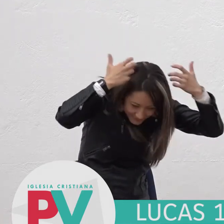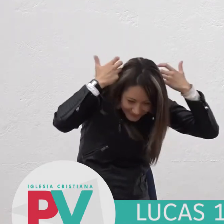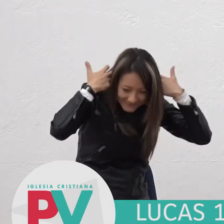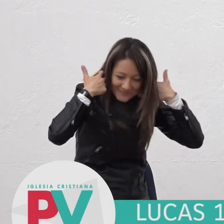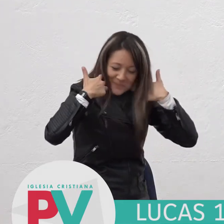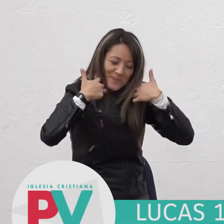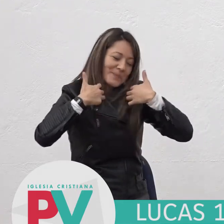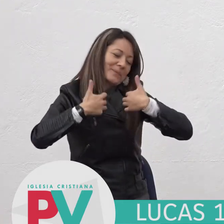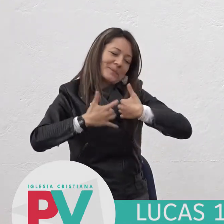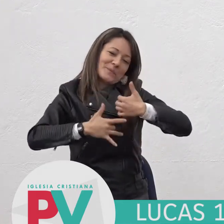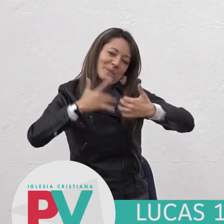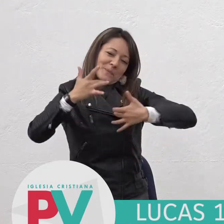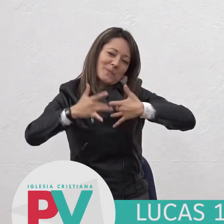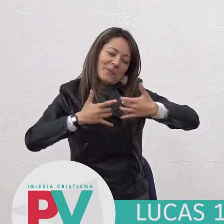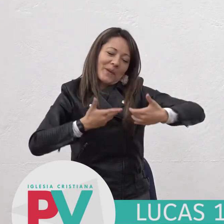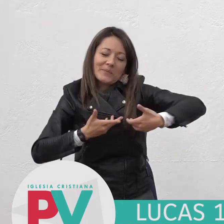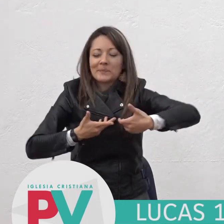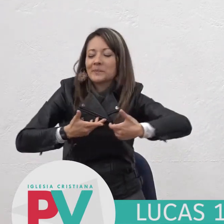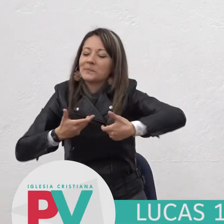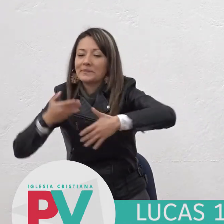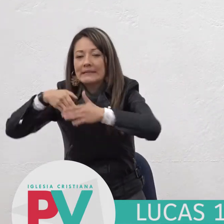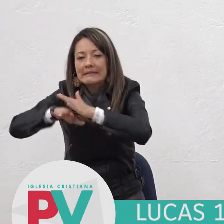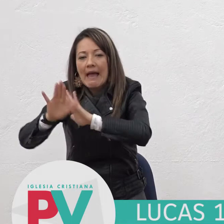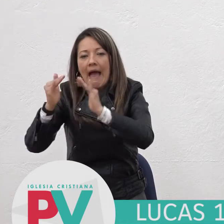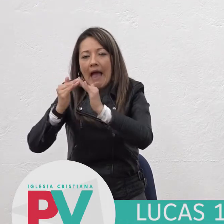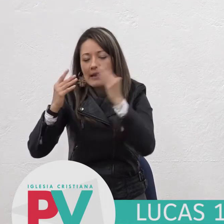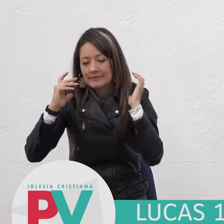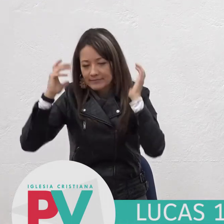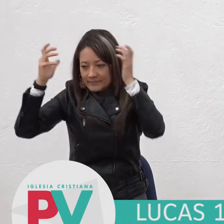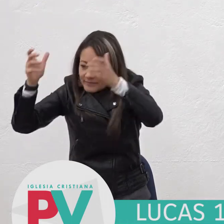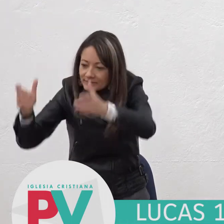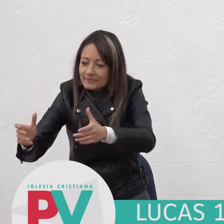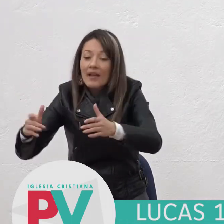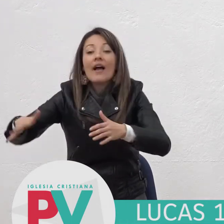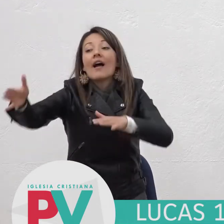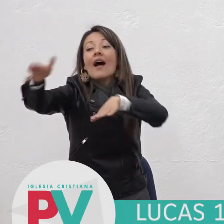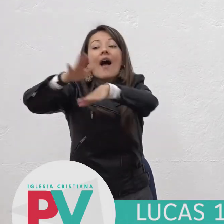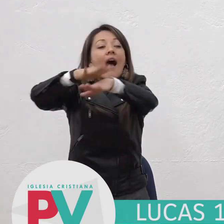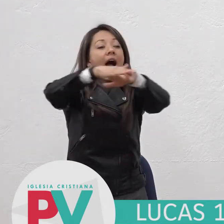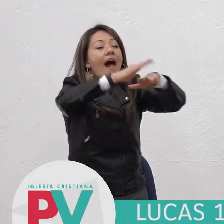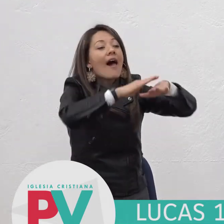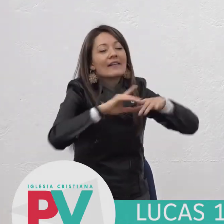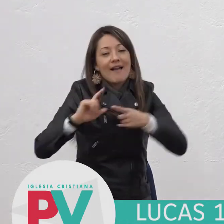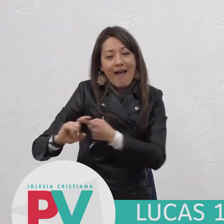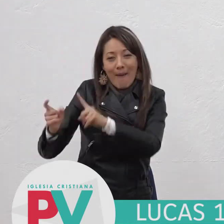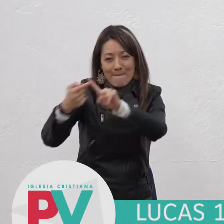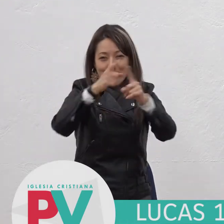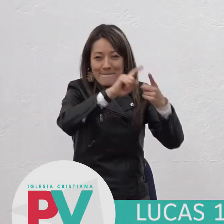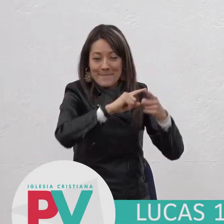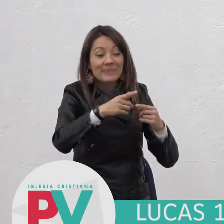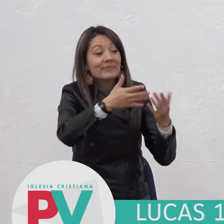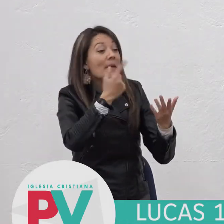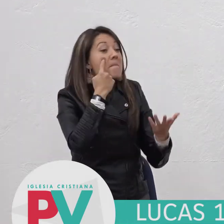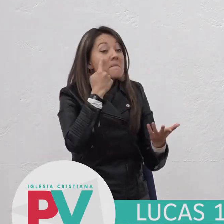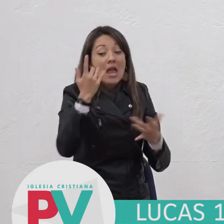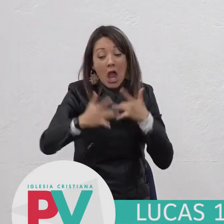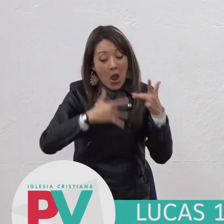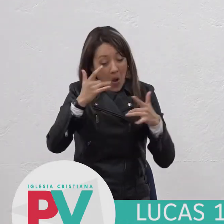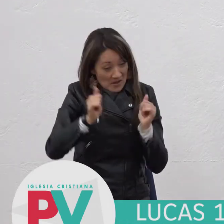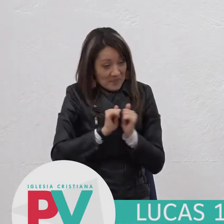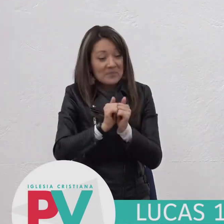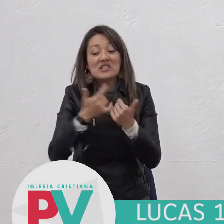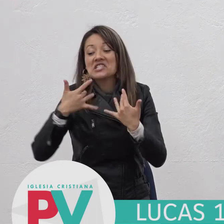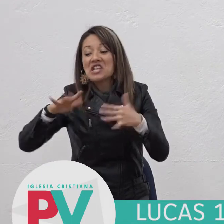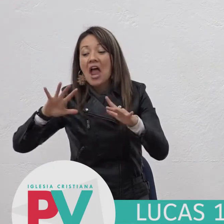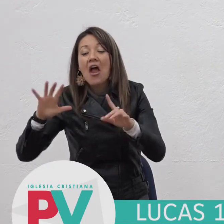Y al llegar a casa, reúne a sus amigos y vecinos diciéndoles, Gozaos conmigo, porque he encontrado mi